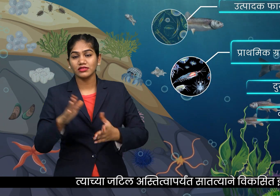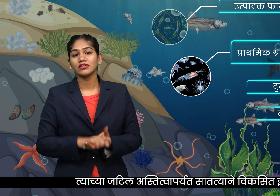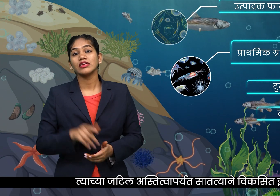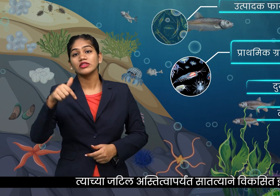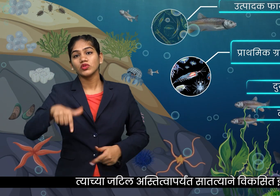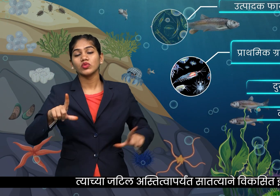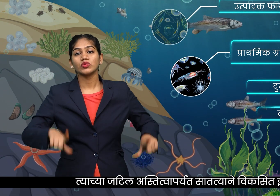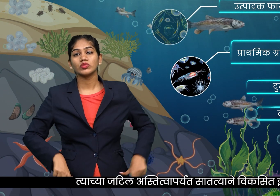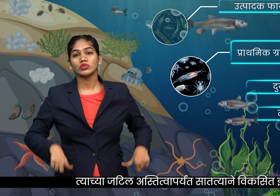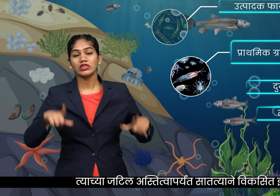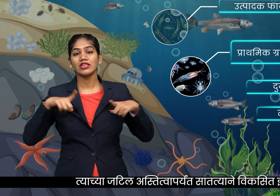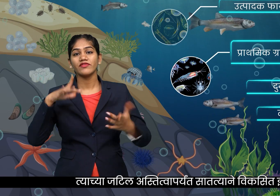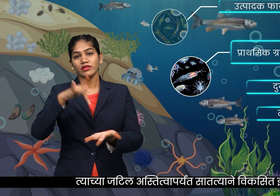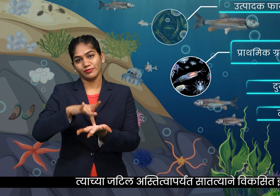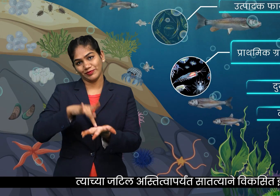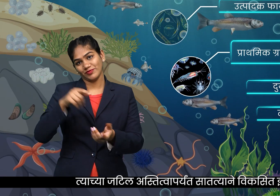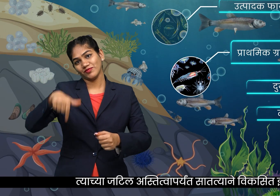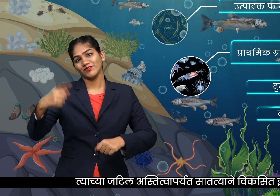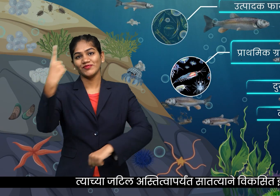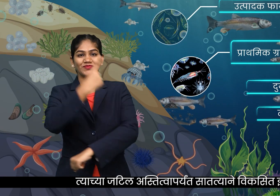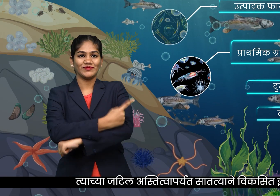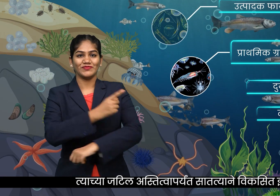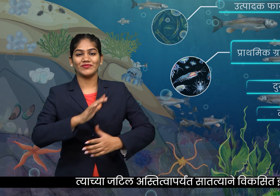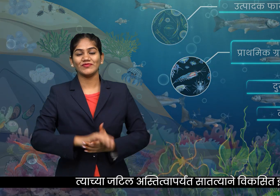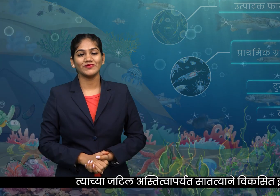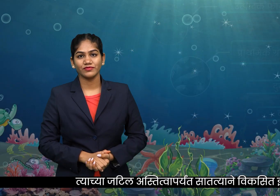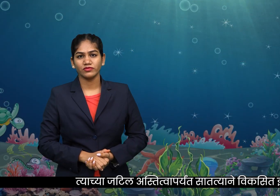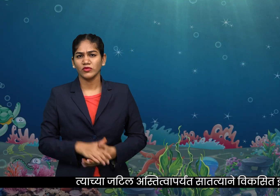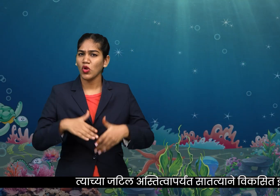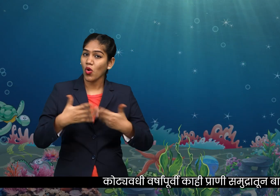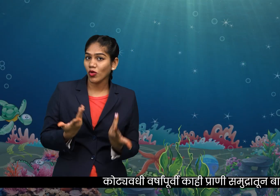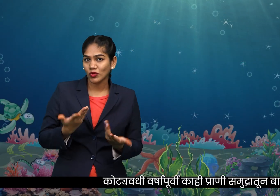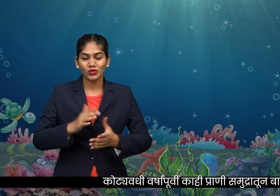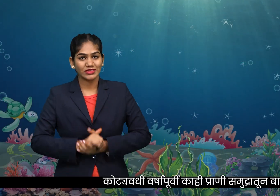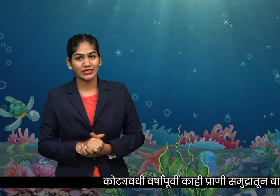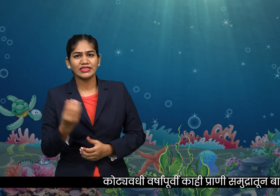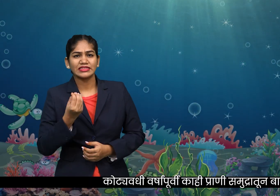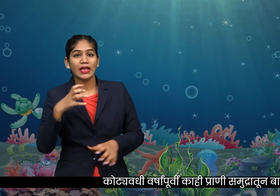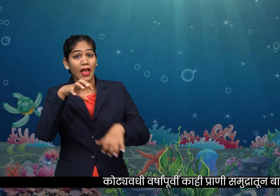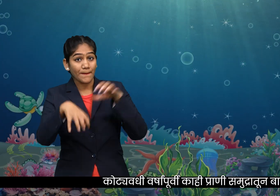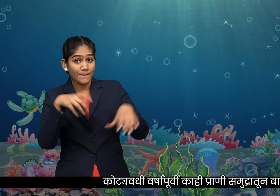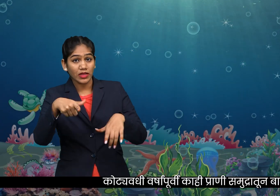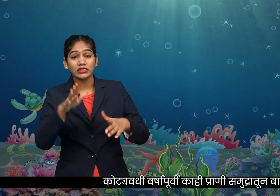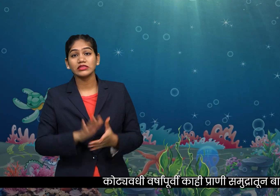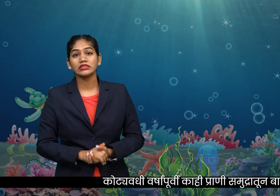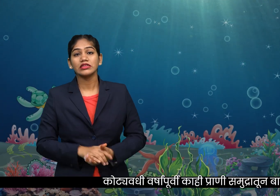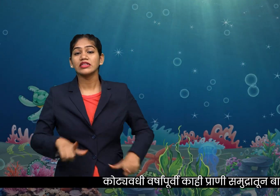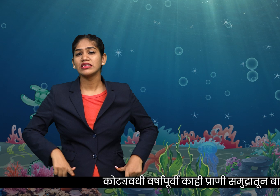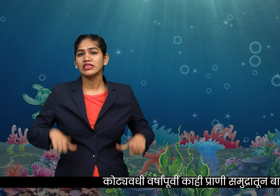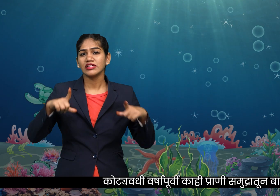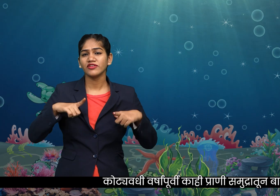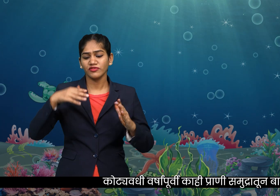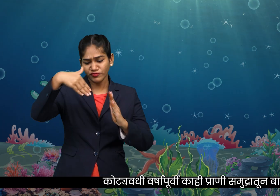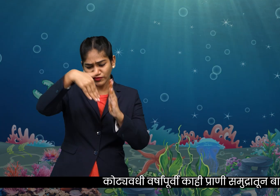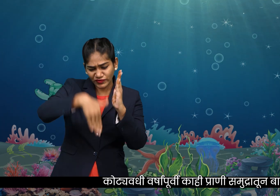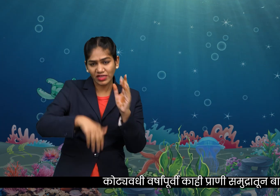त्याच्या जटिल अस्तित्वापर्यंत सातत्याने विकसित झाले आहे. कोट्यवधी वर्षांपूर्वी काही